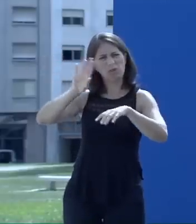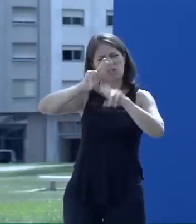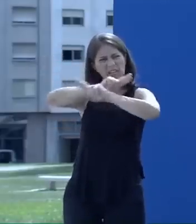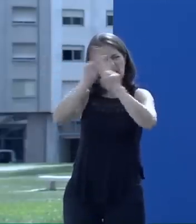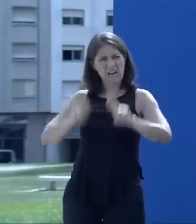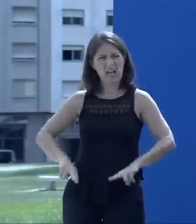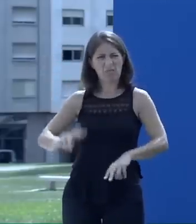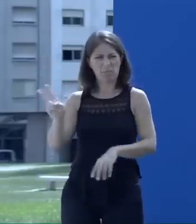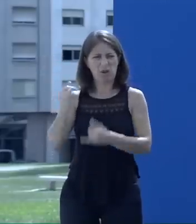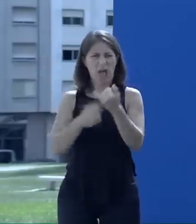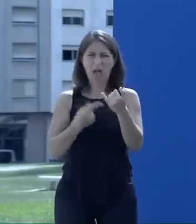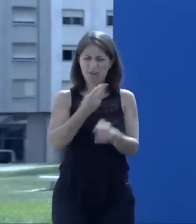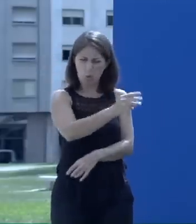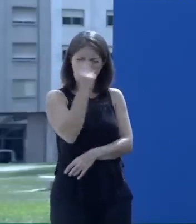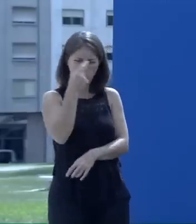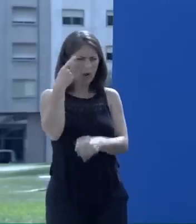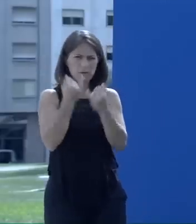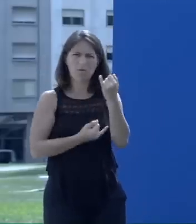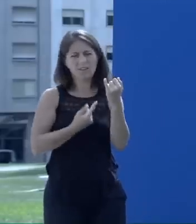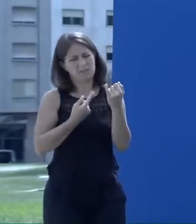posibilidade de capitalizar investimentos.